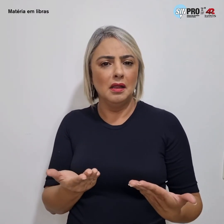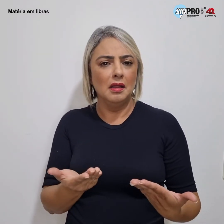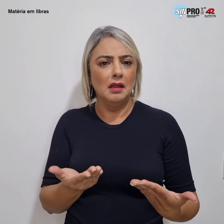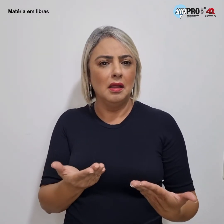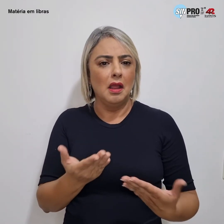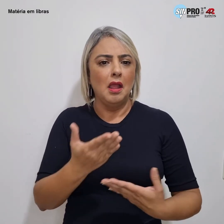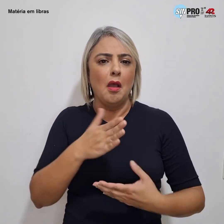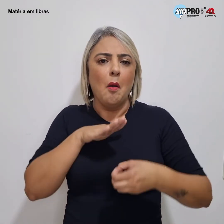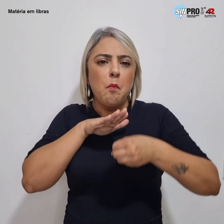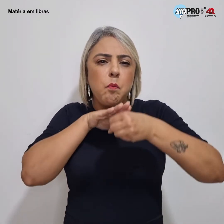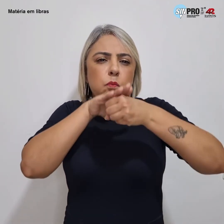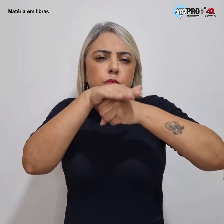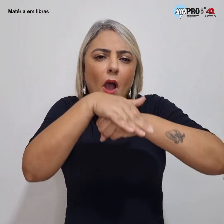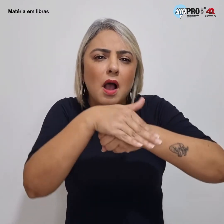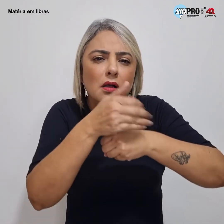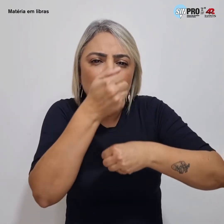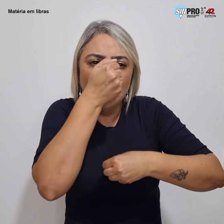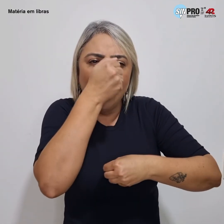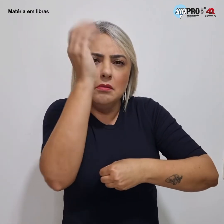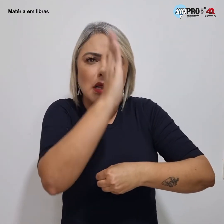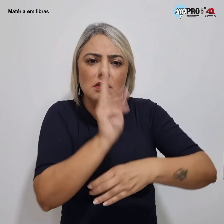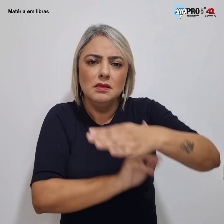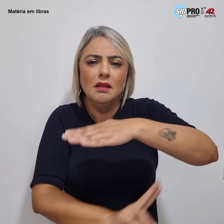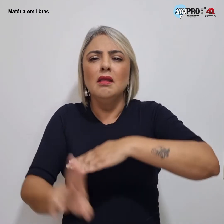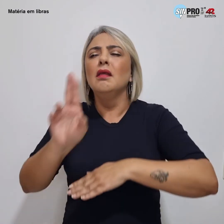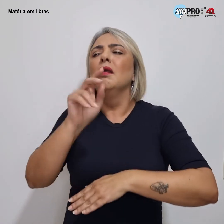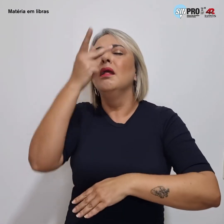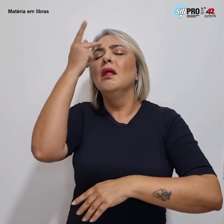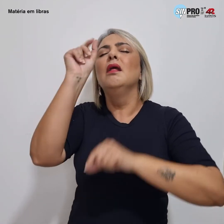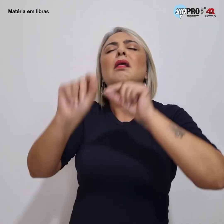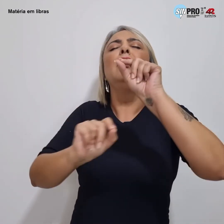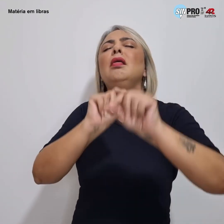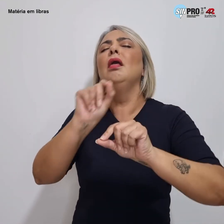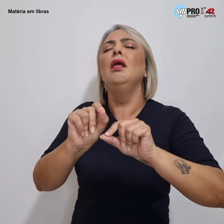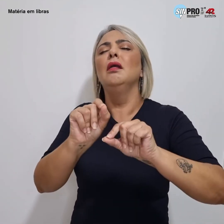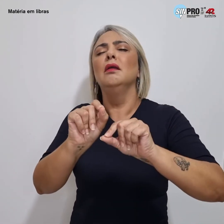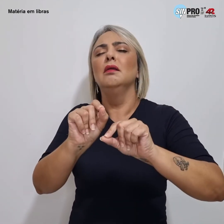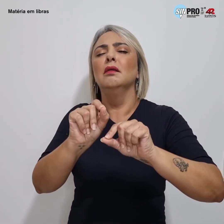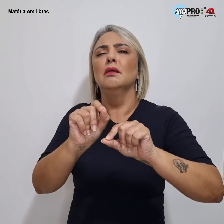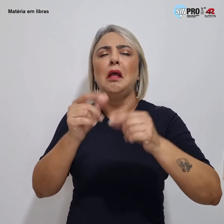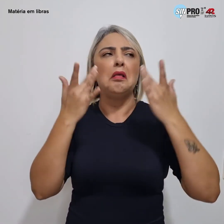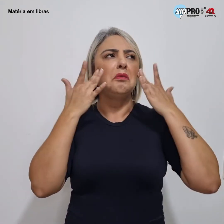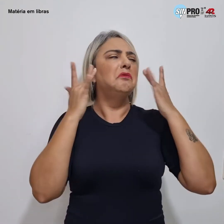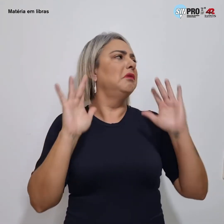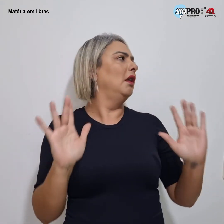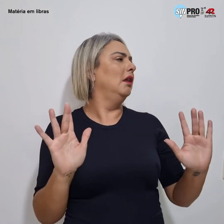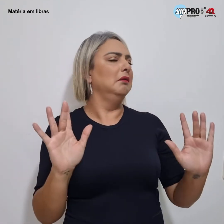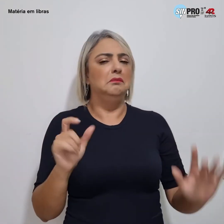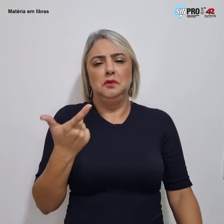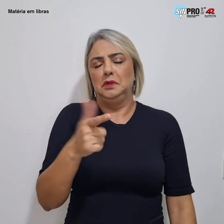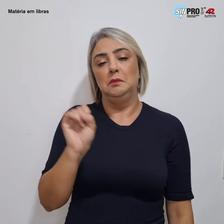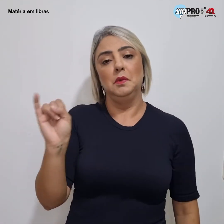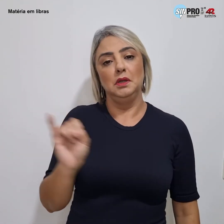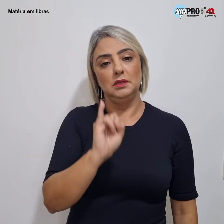em encheram o Brasil de universidades. Quem encheram? Ah, sei lá, não